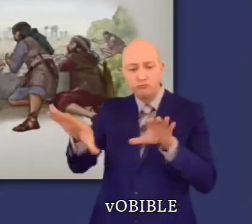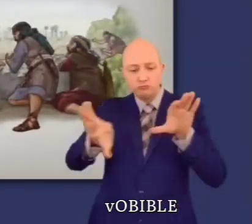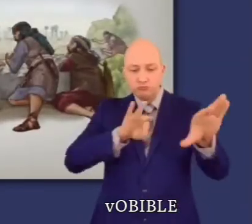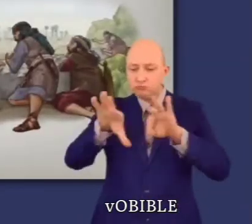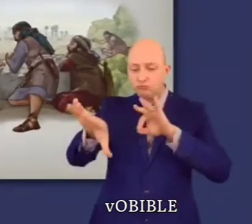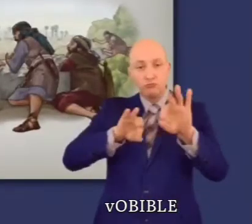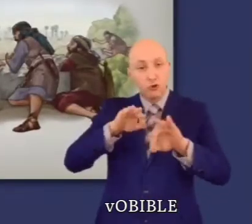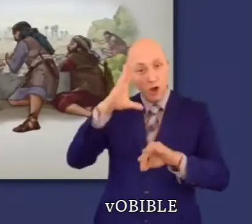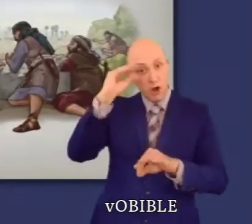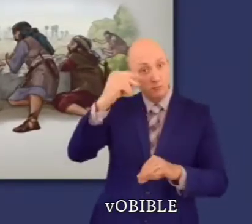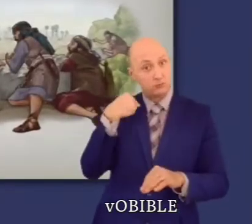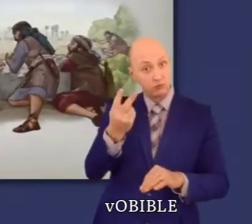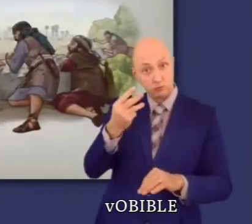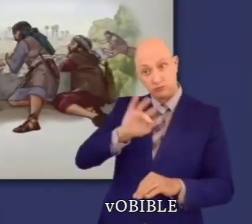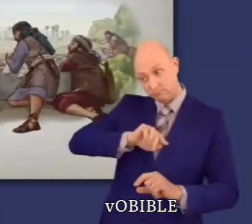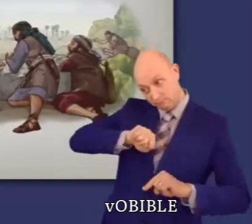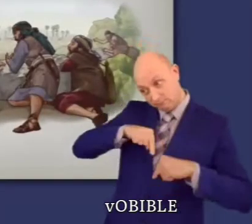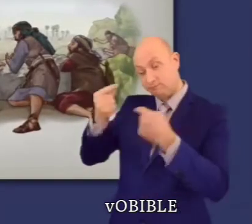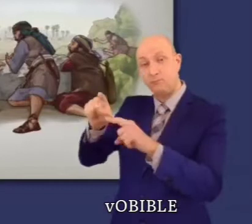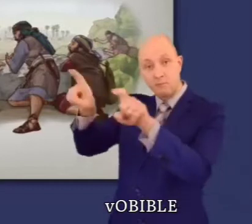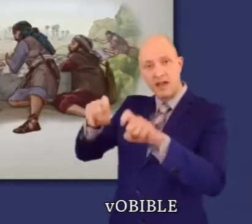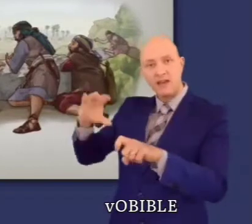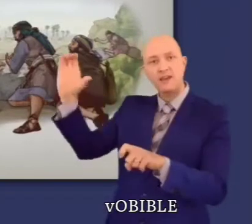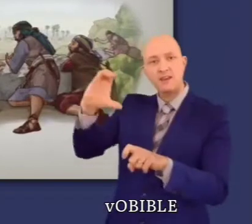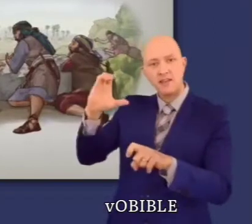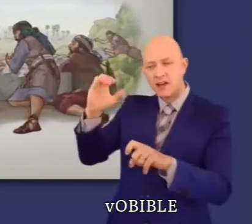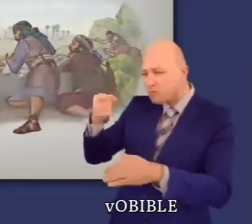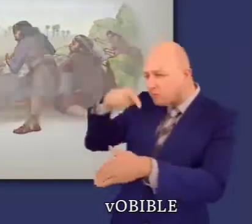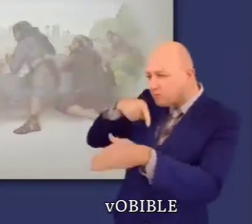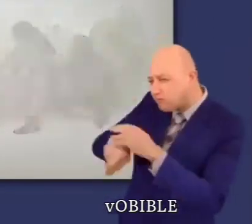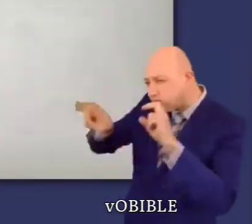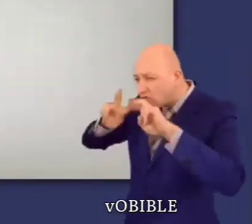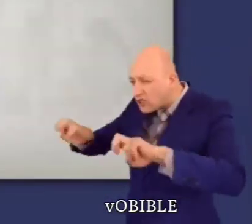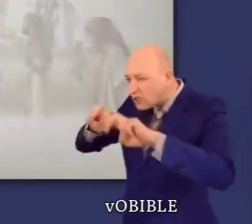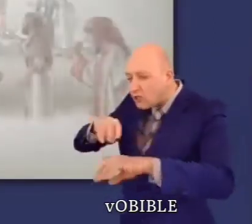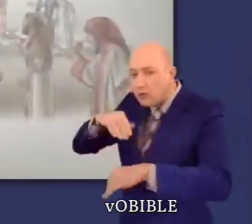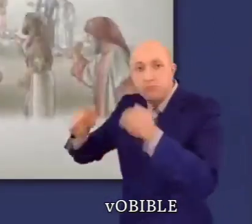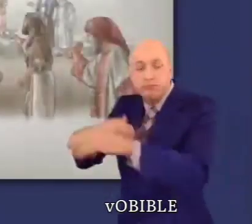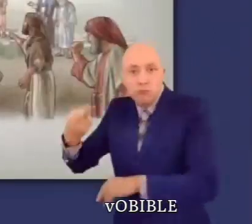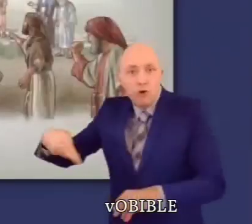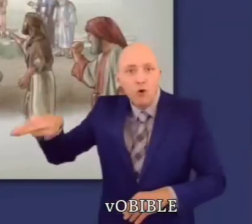Myriam est alors temporairement frappée de la lèpre et elle est mise en quarantaine pendant 7 jours.